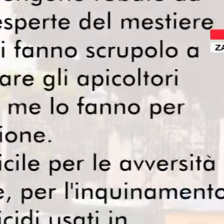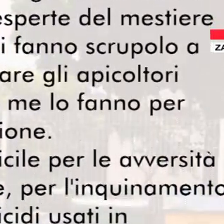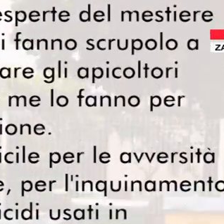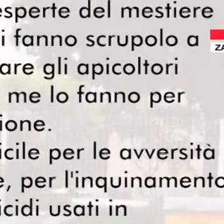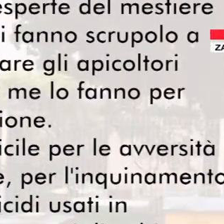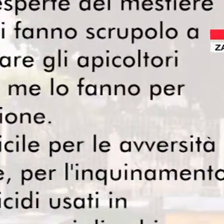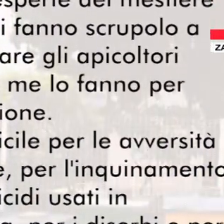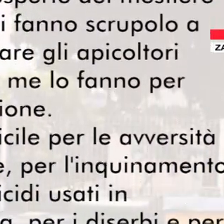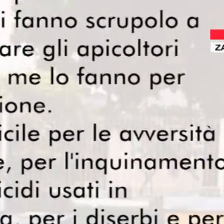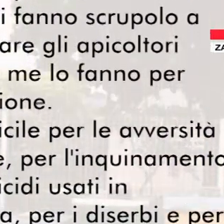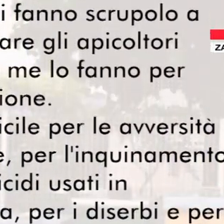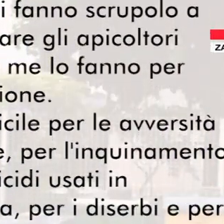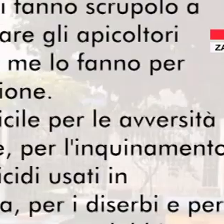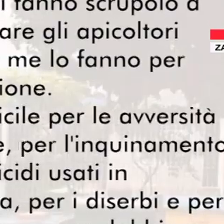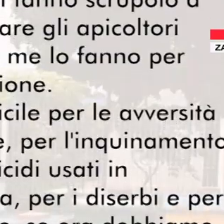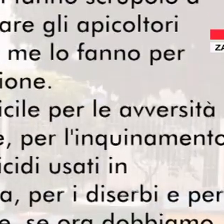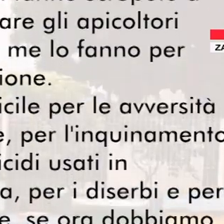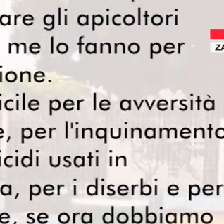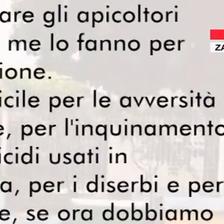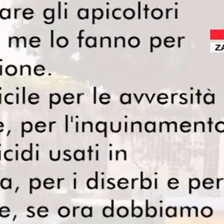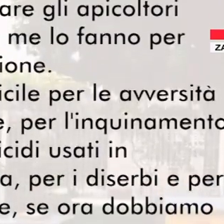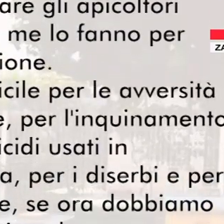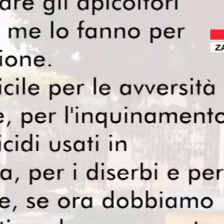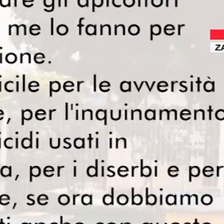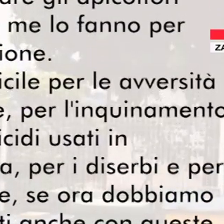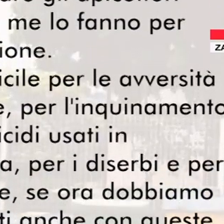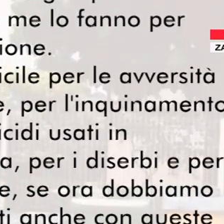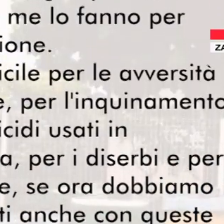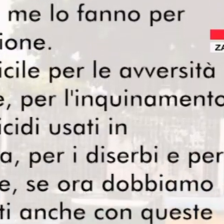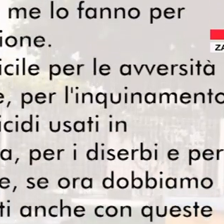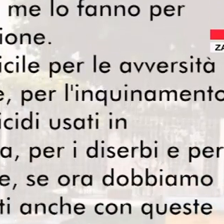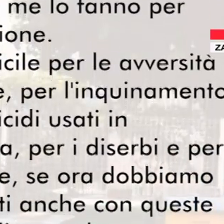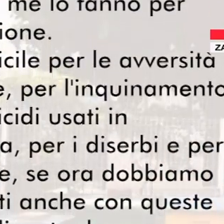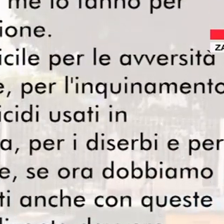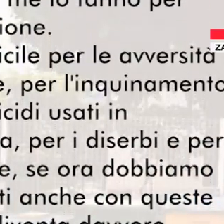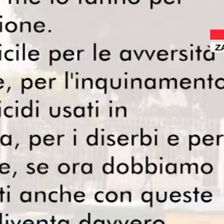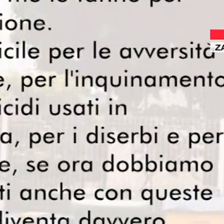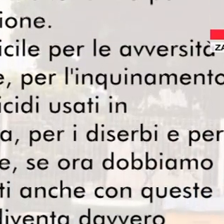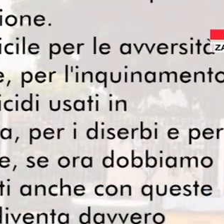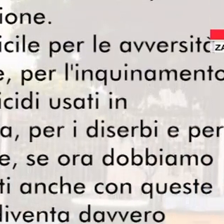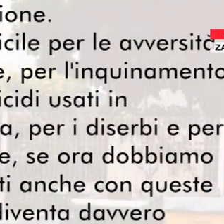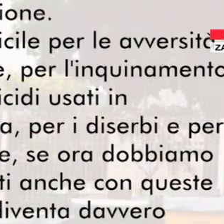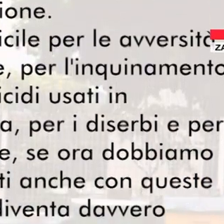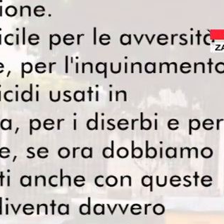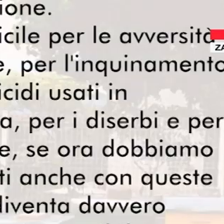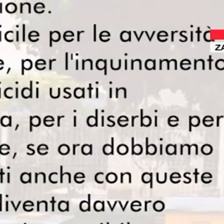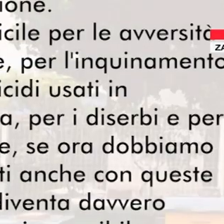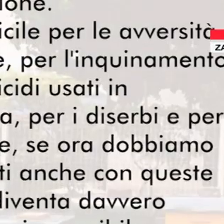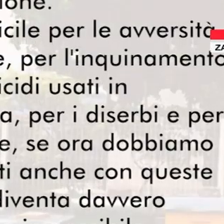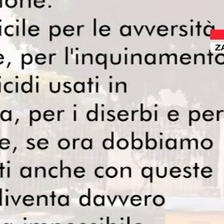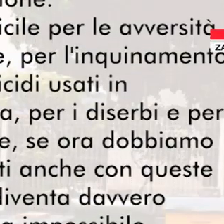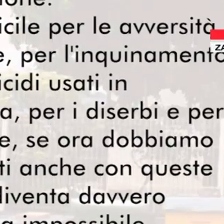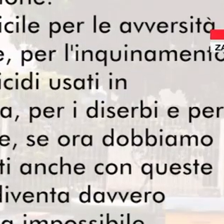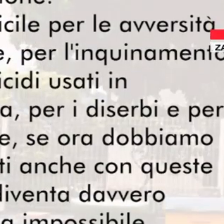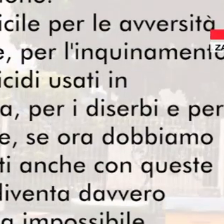è difficile per le avversità climatiche, per l'inquinamento, per i pesticidi usati in agricoltura, per i diserbi e le malattie. Se ora dobbiamo fare